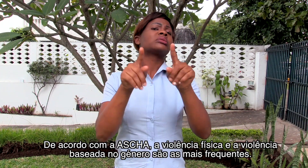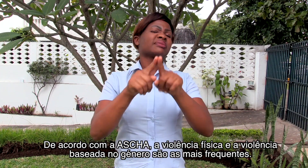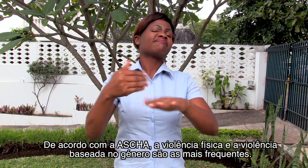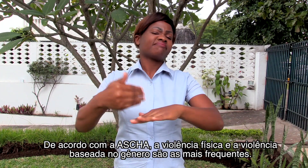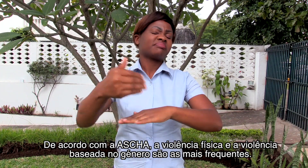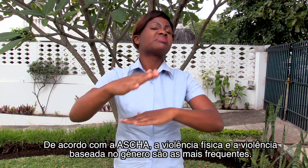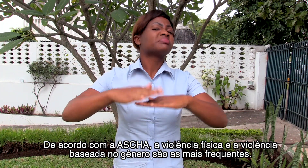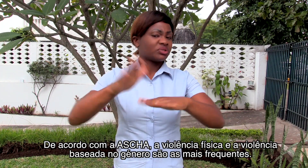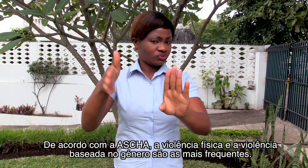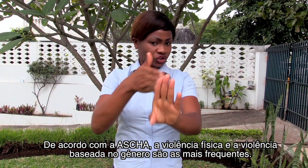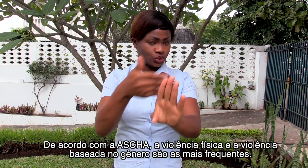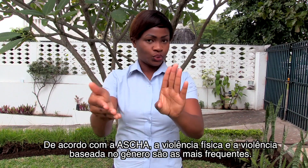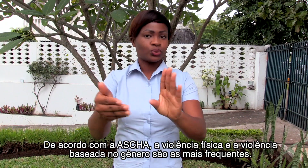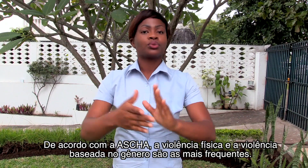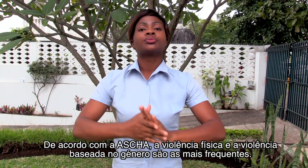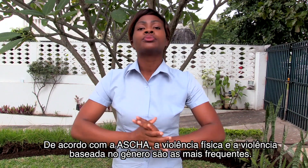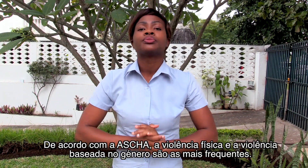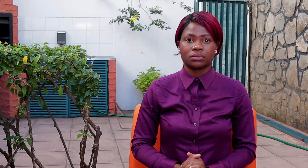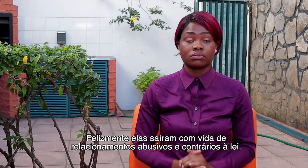mais frequentes.